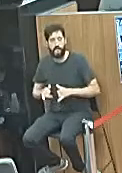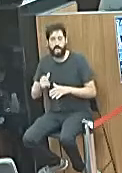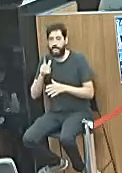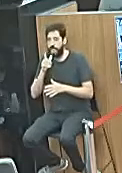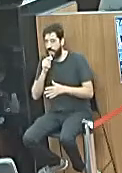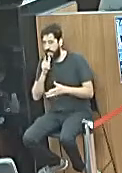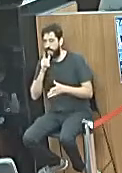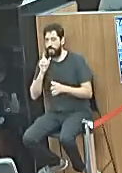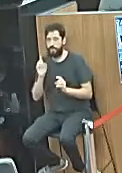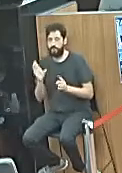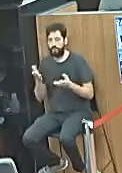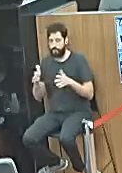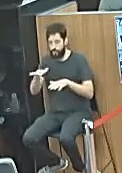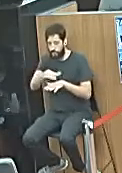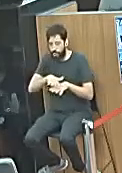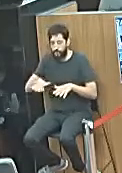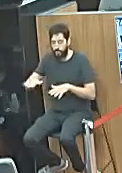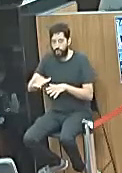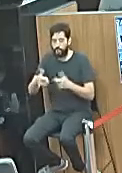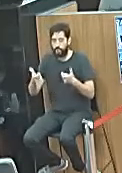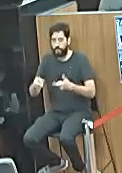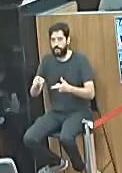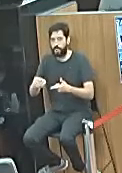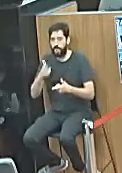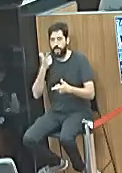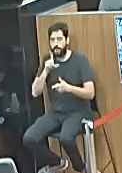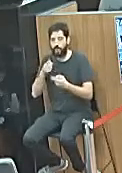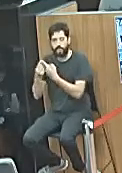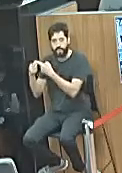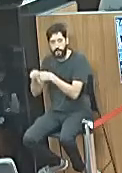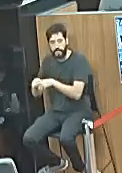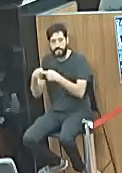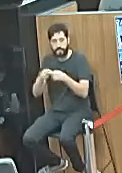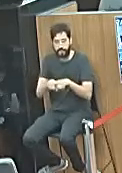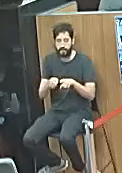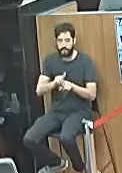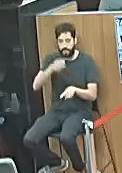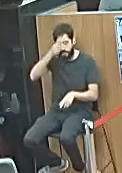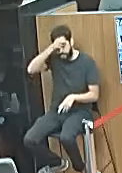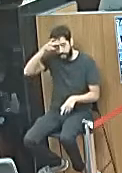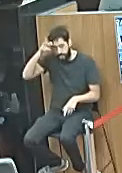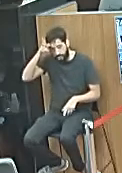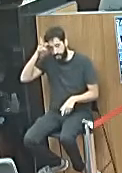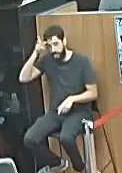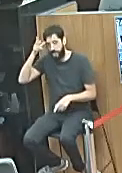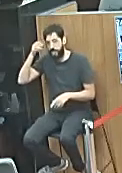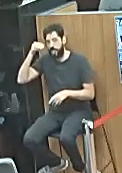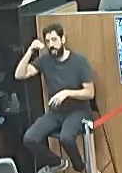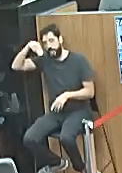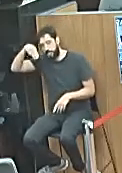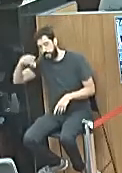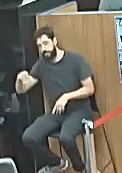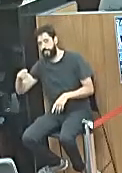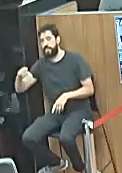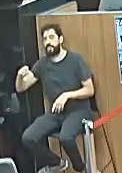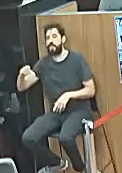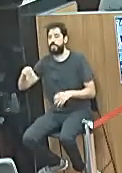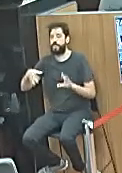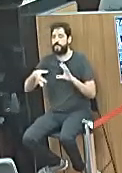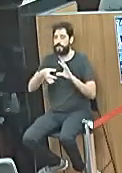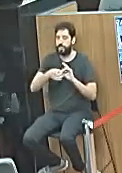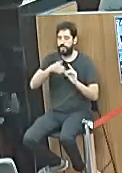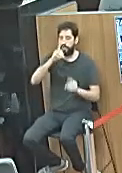num terreno conseguido através de parceria da prefeitura com o ministério público com